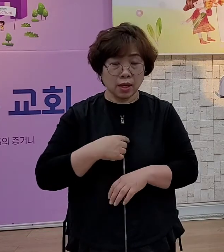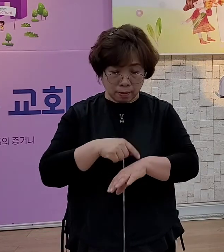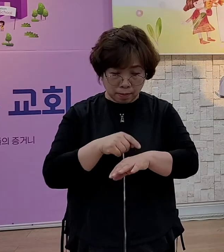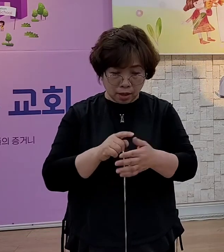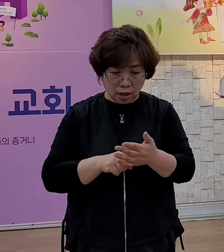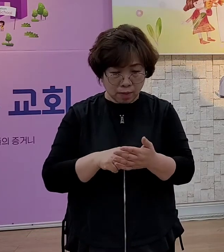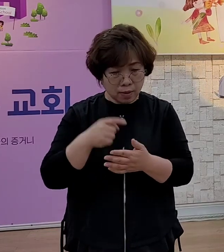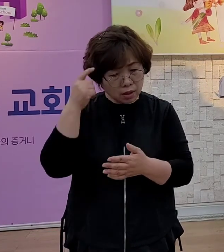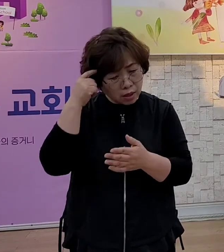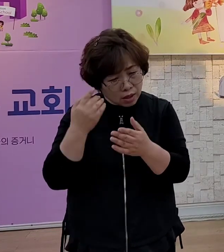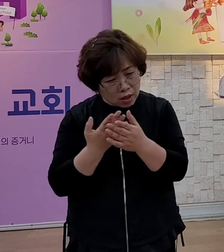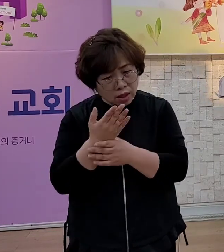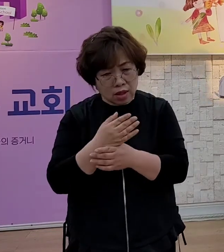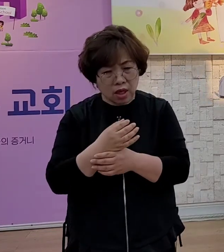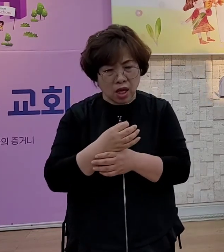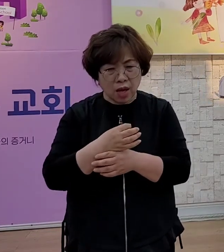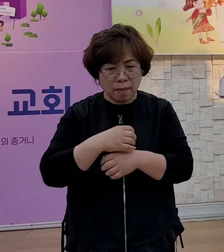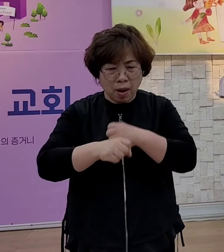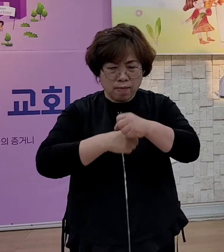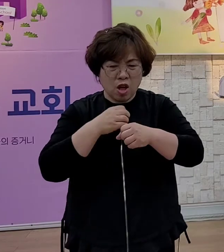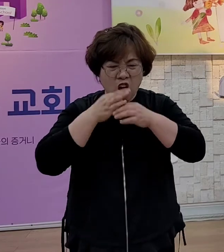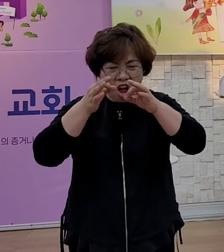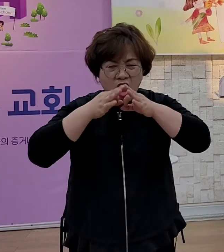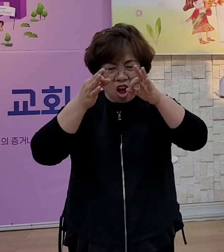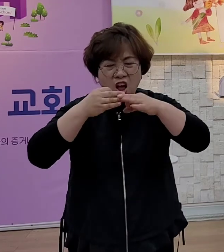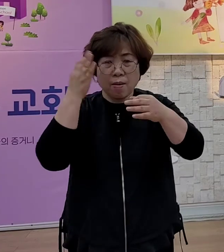생각들을 함부로 내뱉지 마세요.